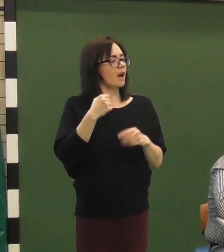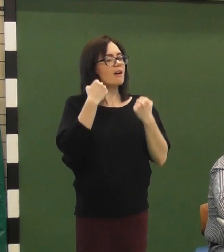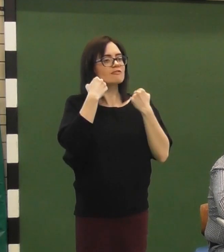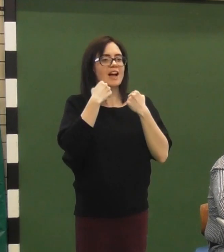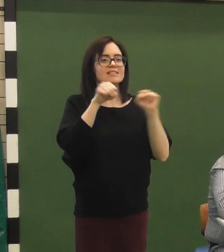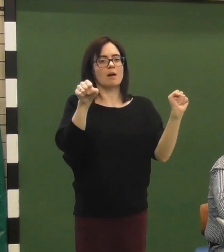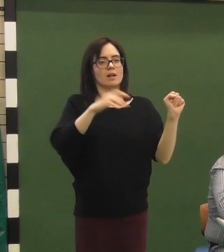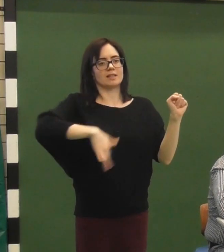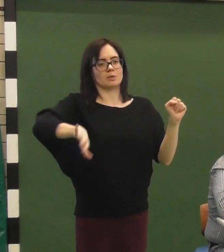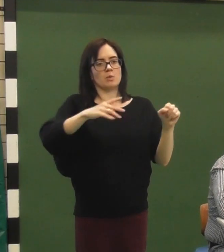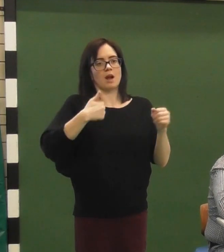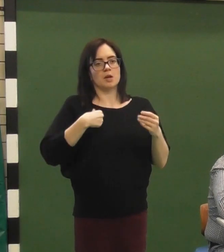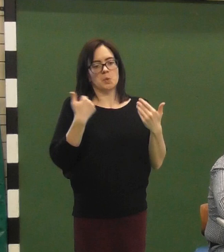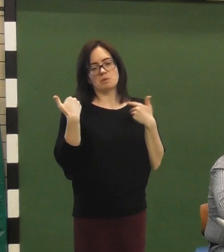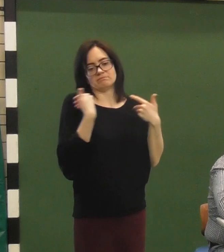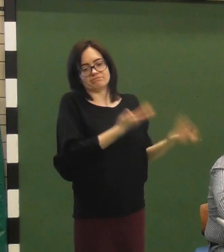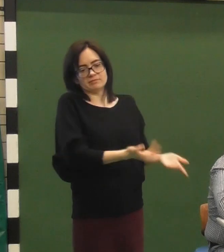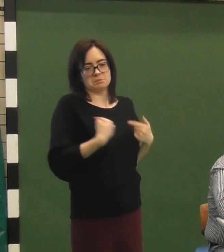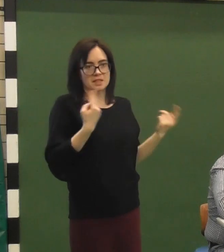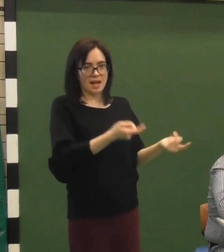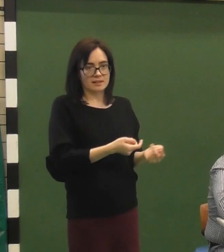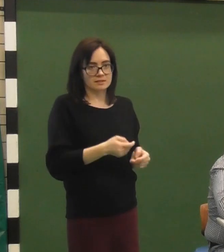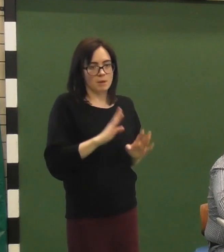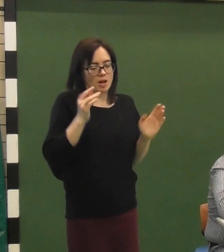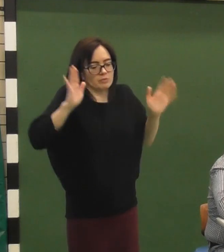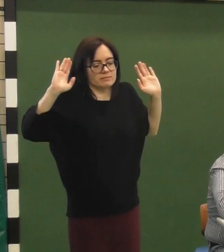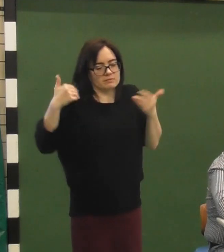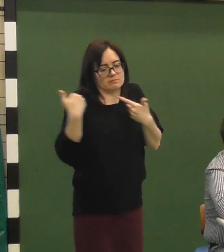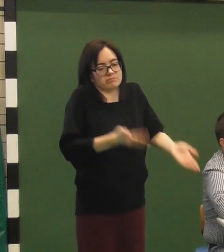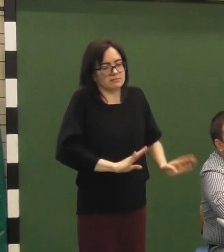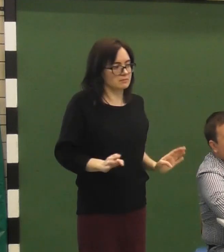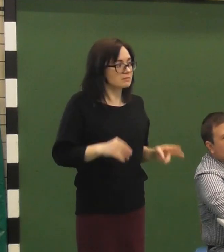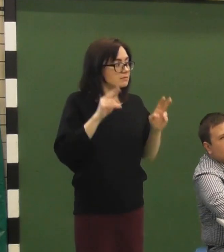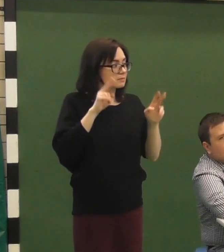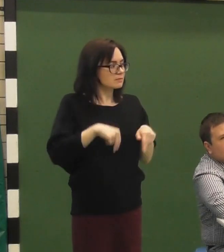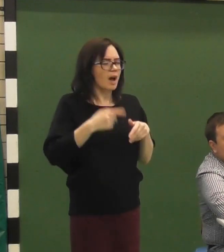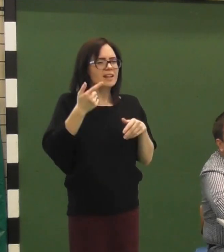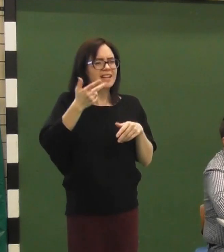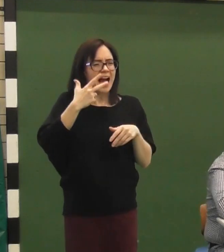felszabadítóba. És úgy is volt, mentek a tolmácsokba,